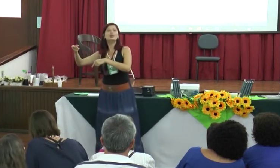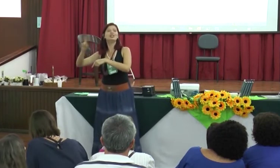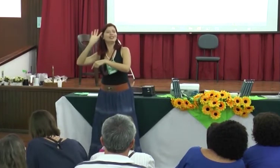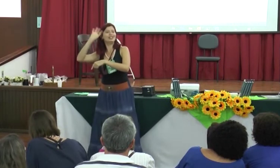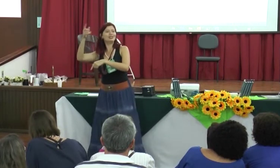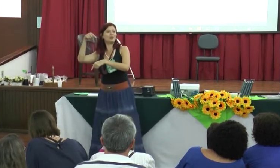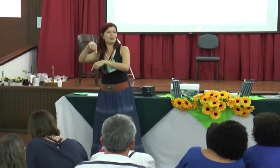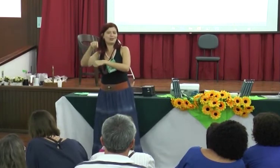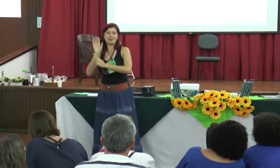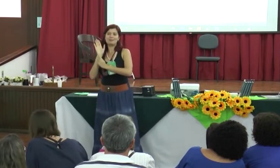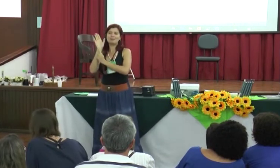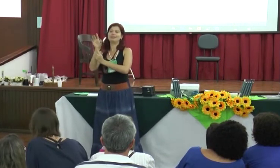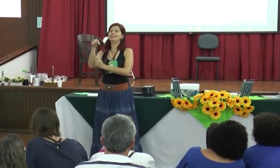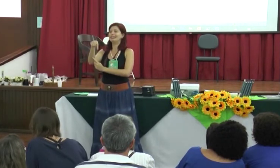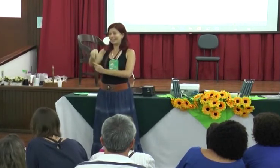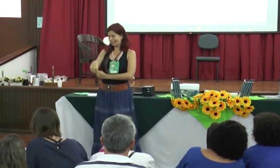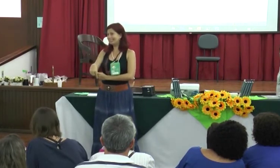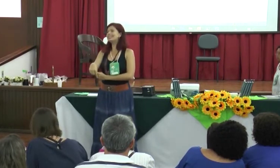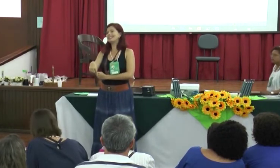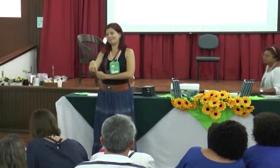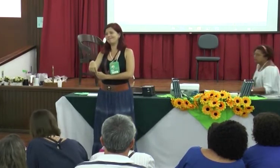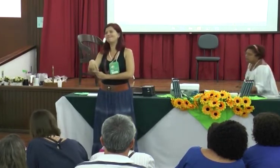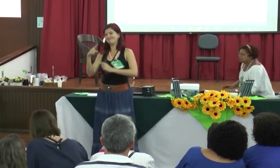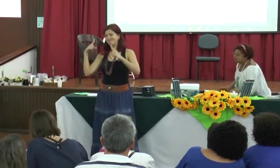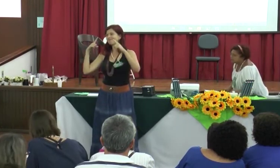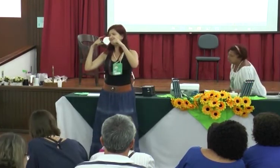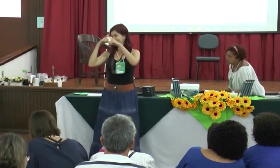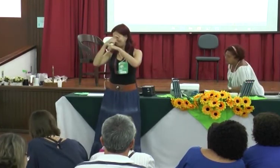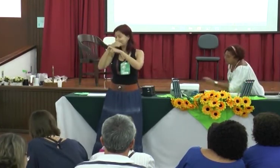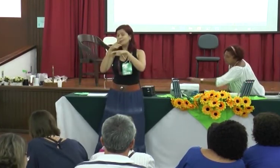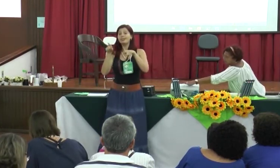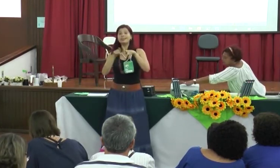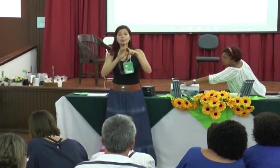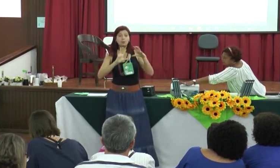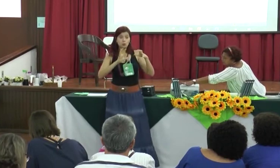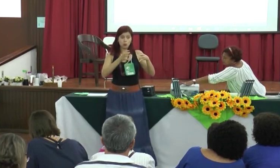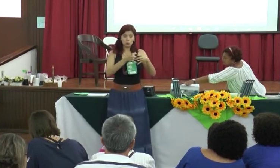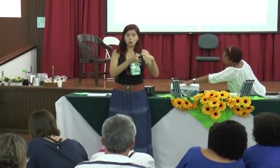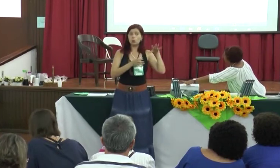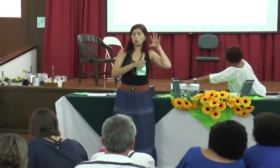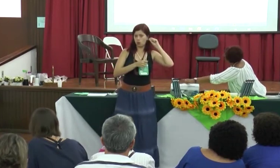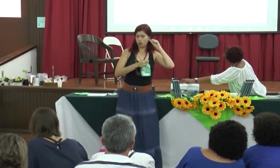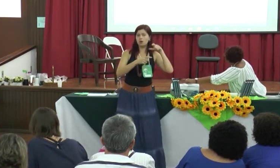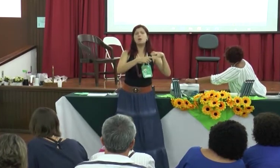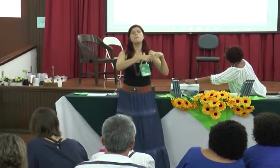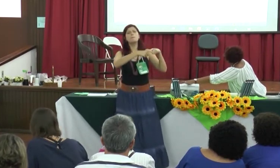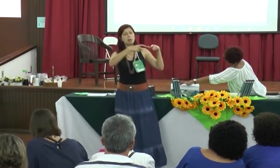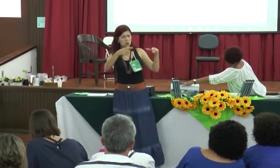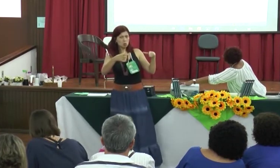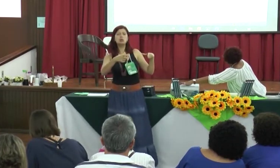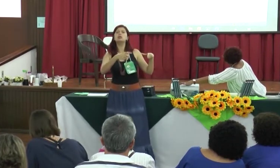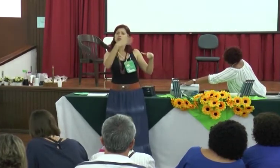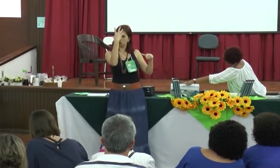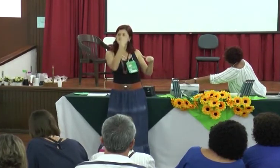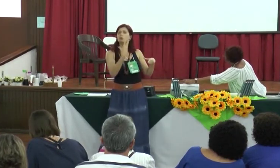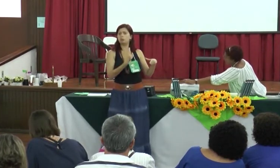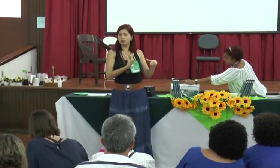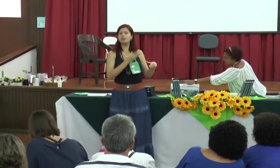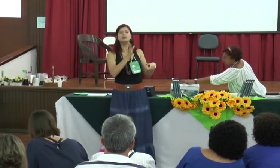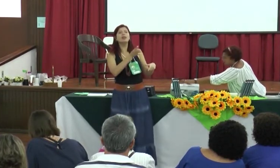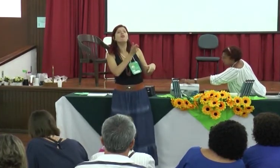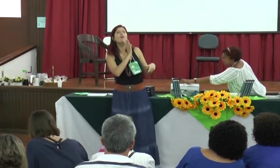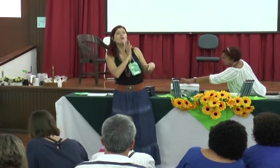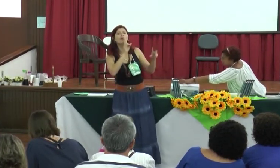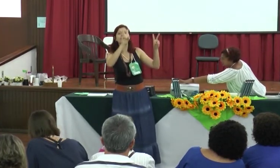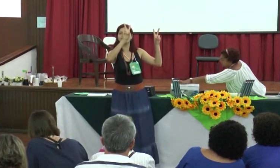entender claro, só para depois a gente mostrar o trabalho vivo. E foi muito difícil. Nós tivemos também um grupo dos ouvintes, que